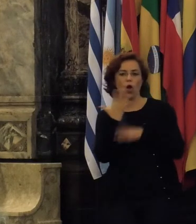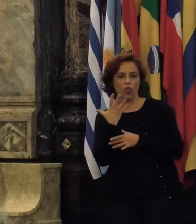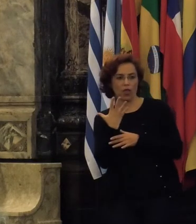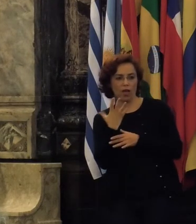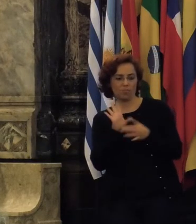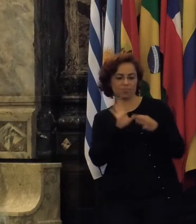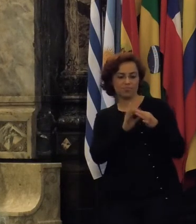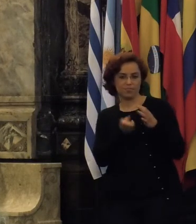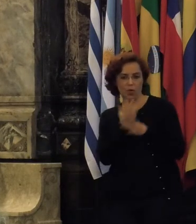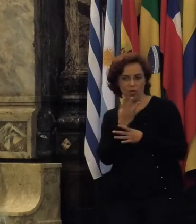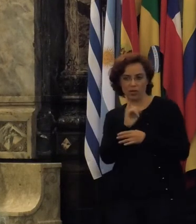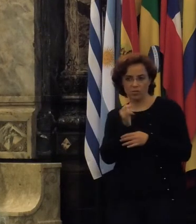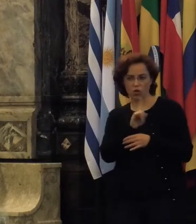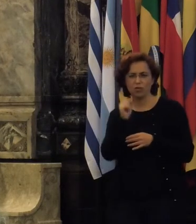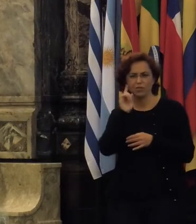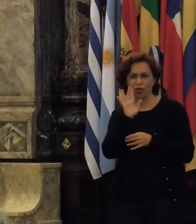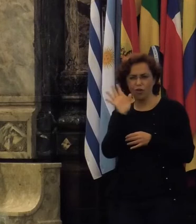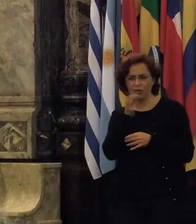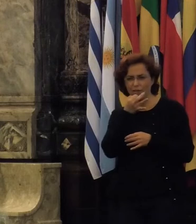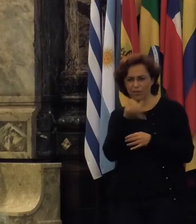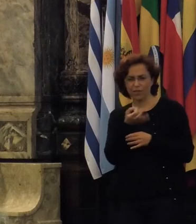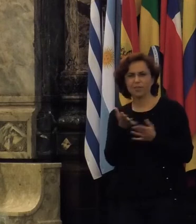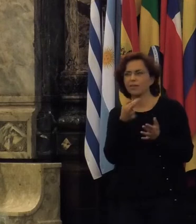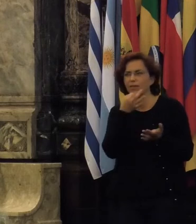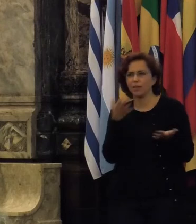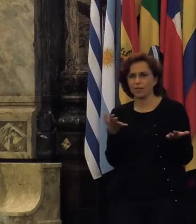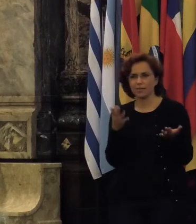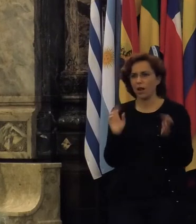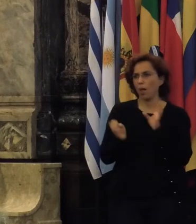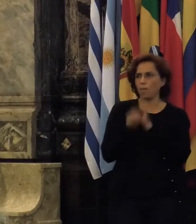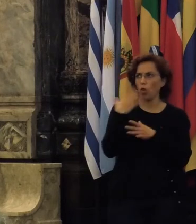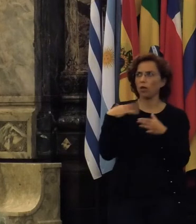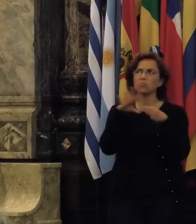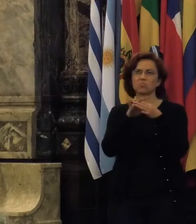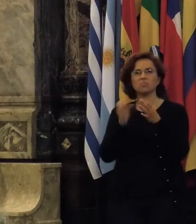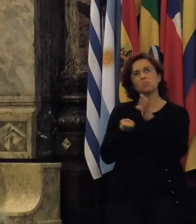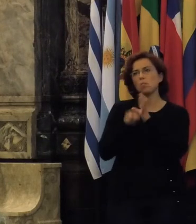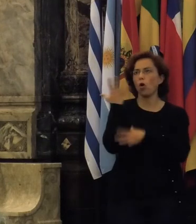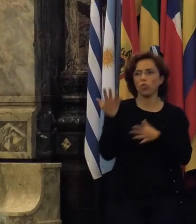yo me pregunto, la psicología, ¿qué quiere decir para la psicología estar a la moda, por ejemplo?